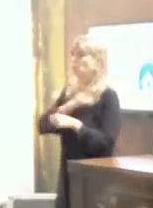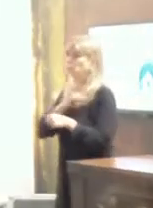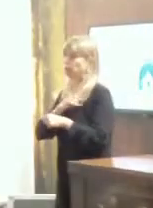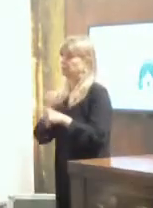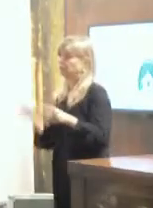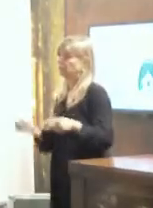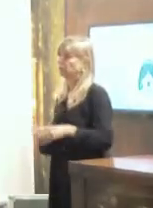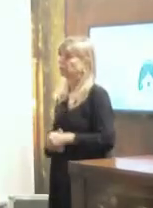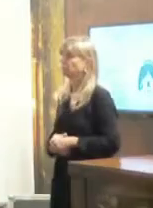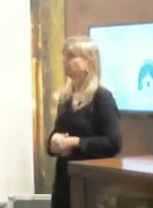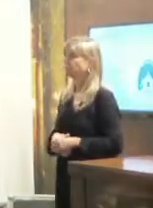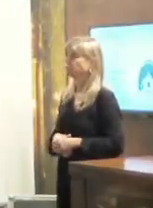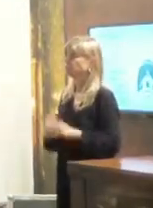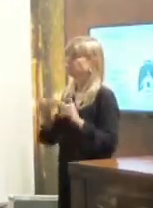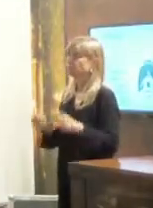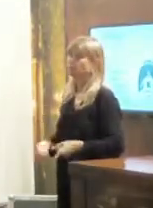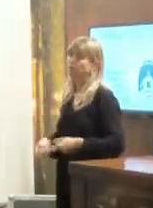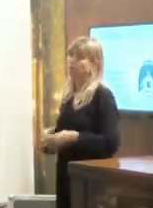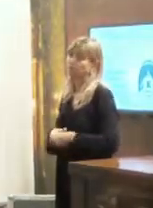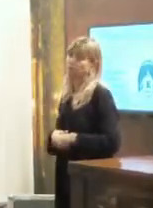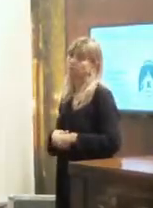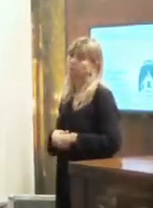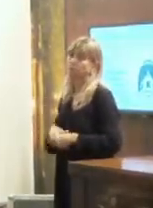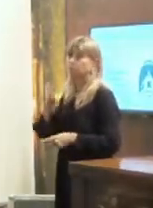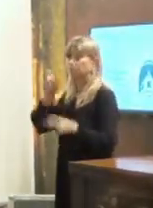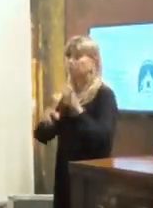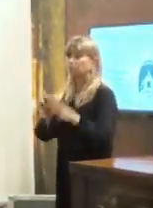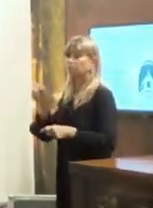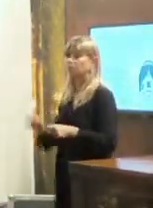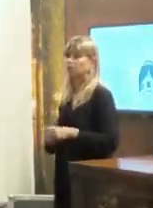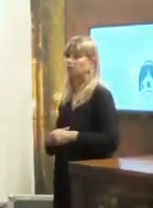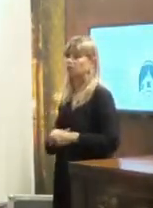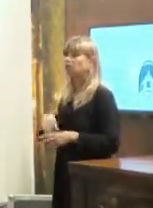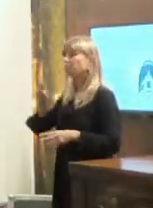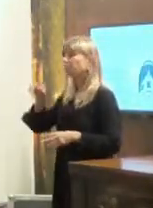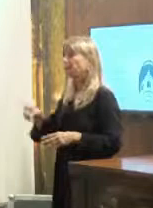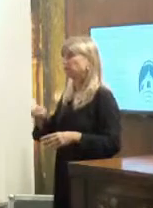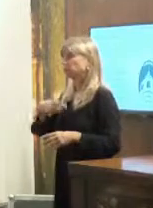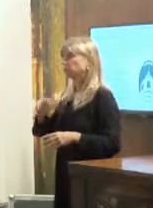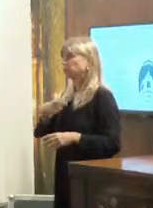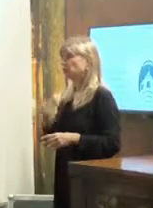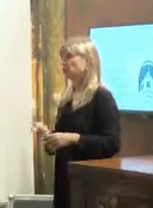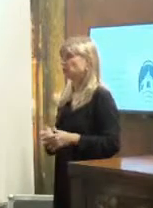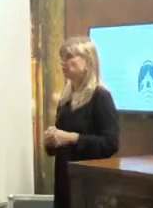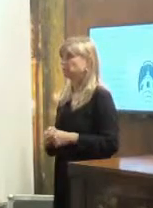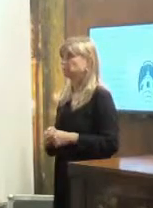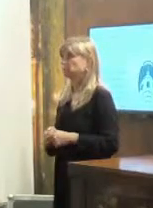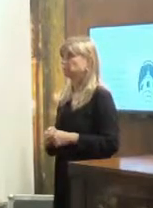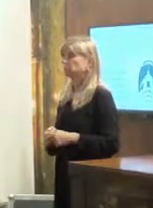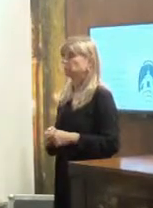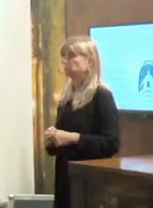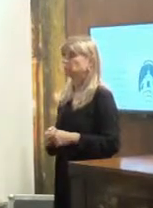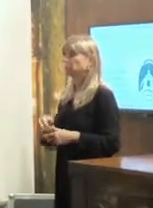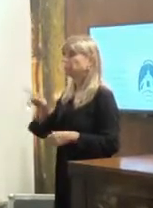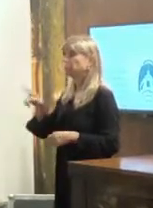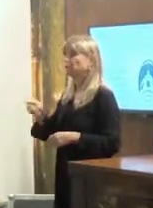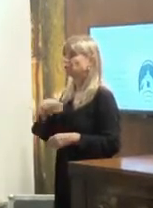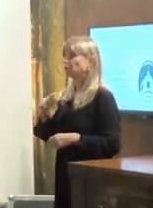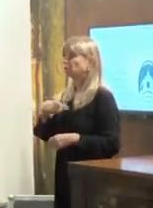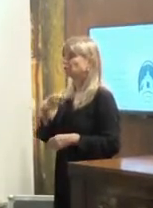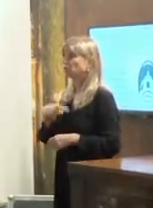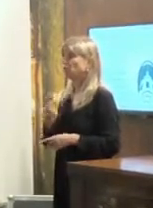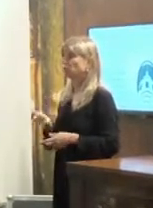universitarios. Y también planteamos que las personas que tienen planes sociales, sea que tengan planes